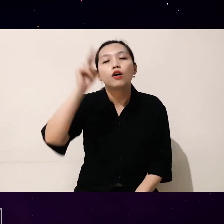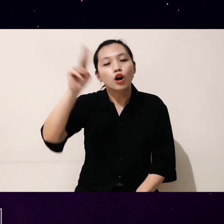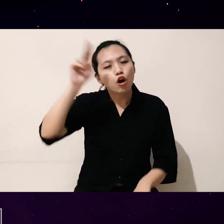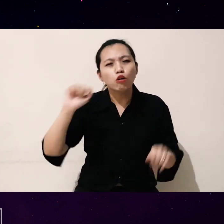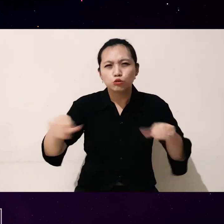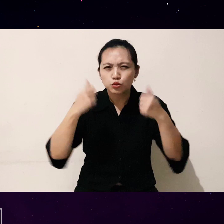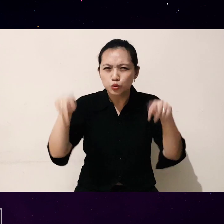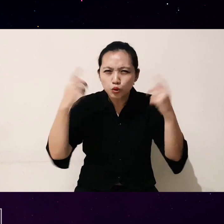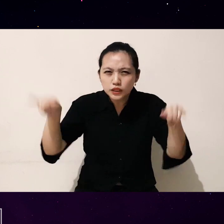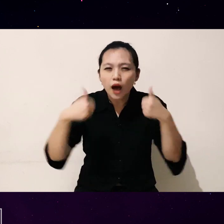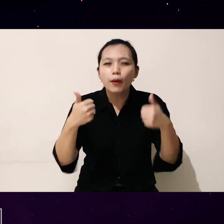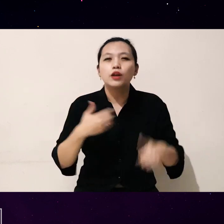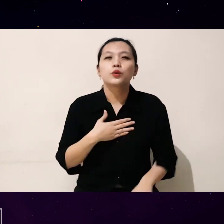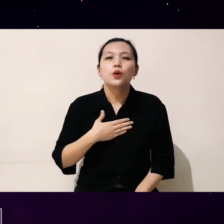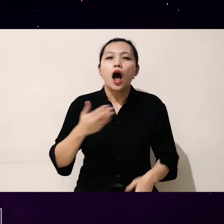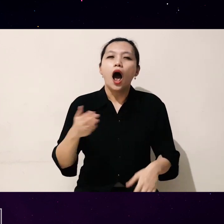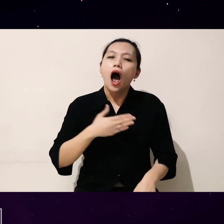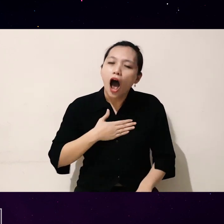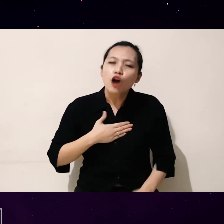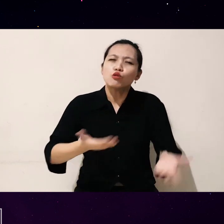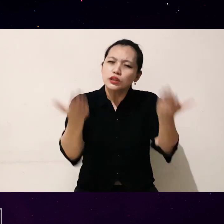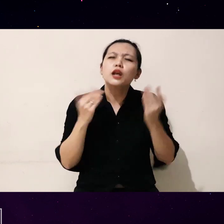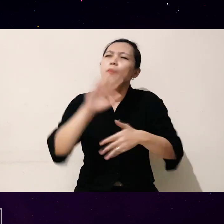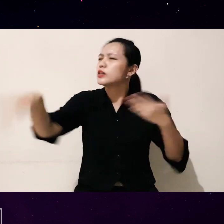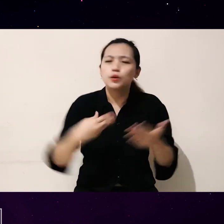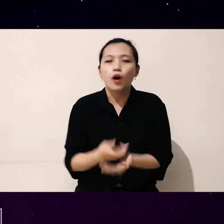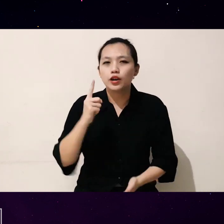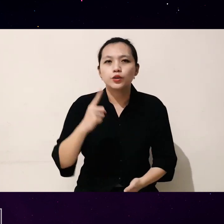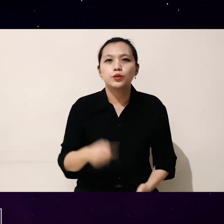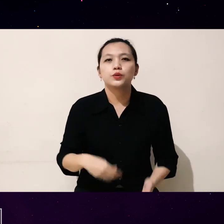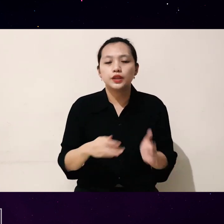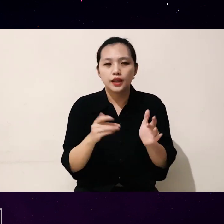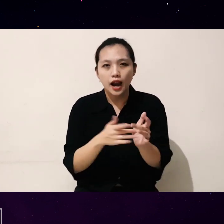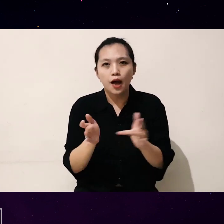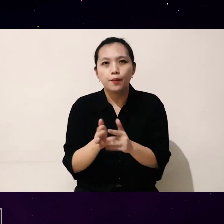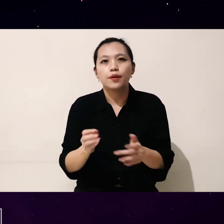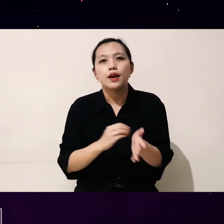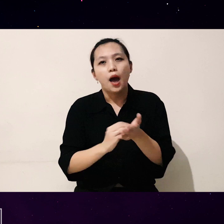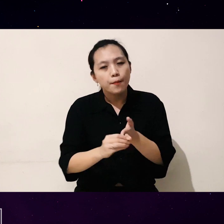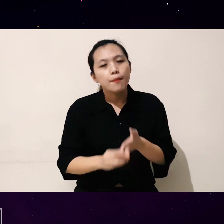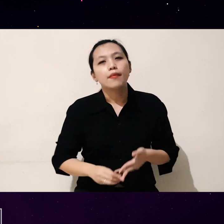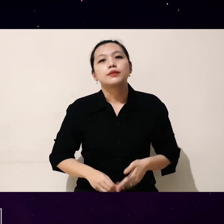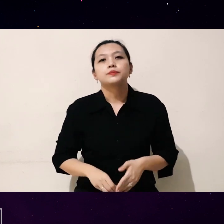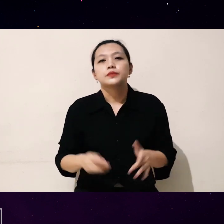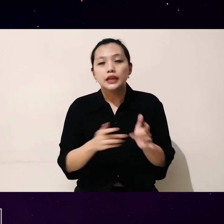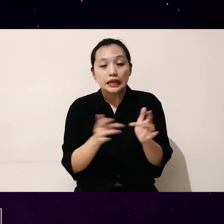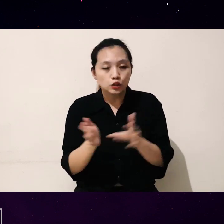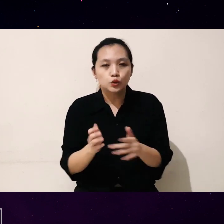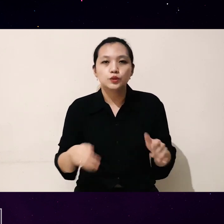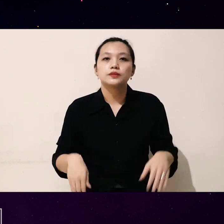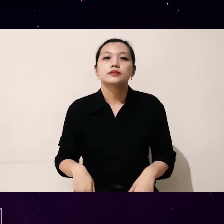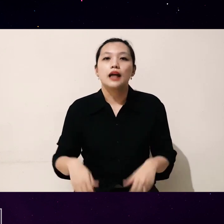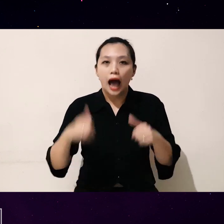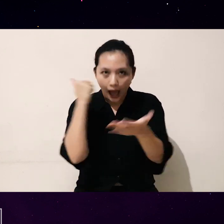Engkau yang hidup di dalamku. Dan aku hidup di dalammu. Namamu ditinggikan. Engkau Tuhan Juru Selamatku. Aku menerima semuanya